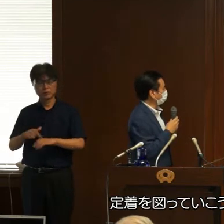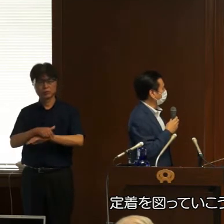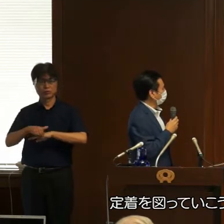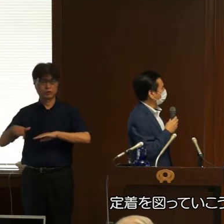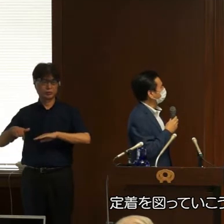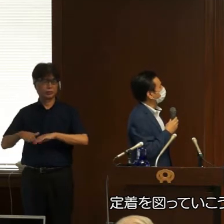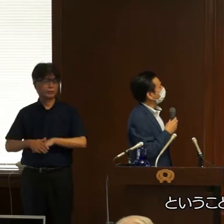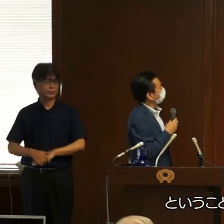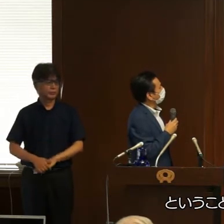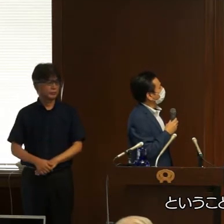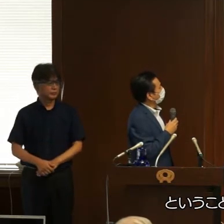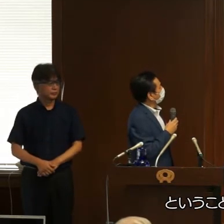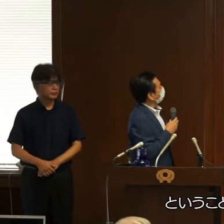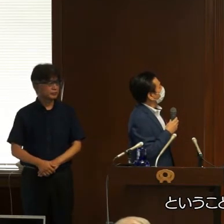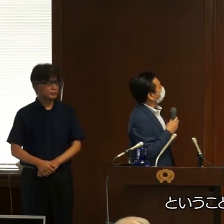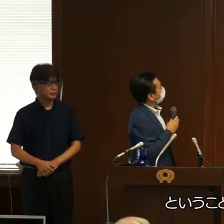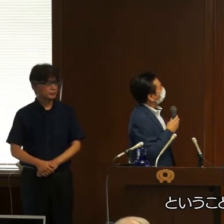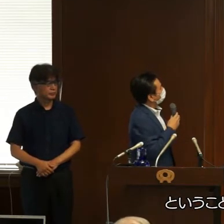。はい、